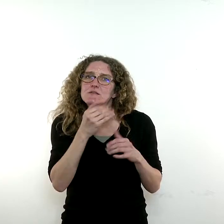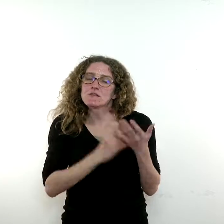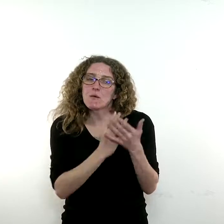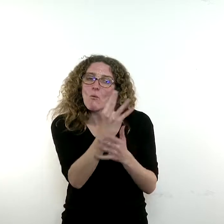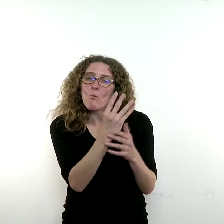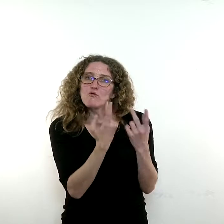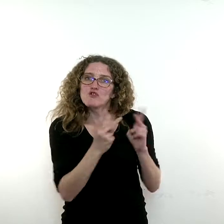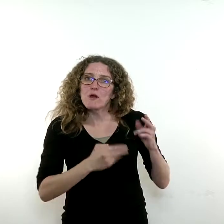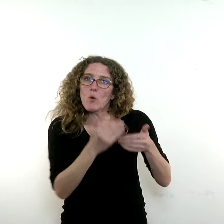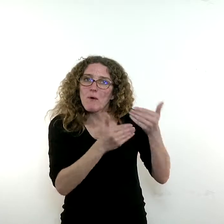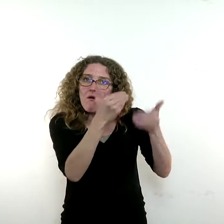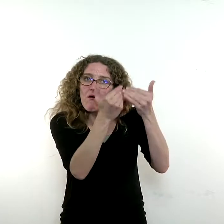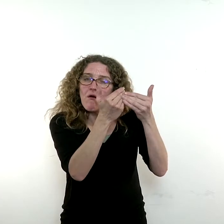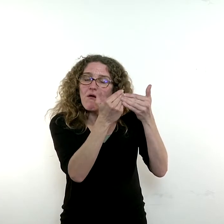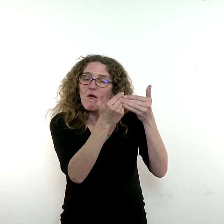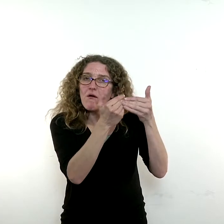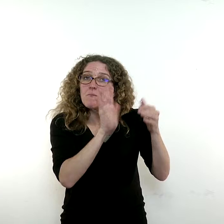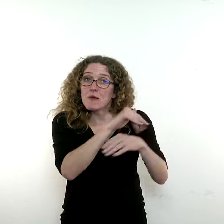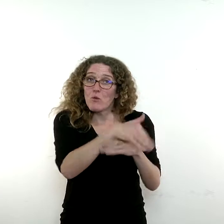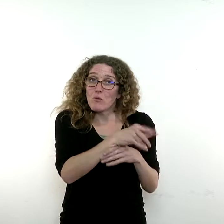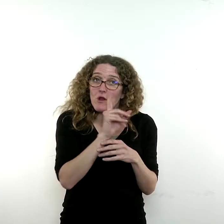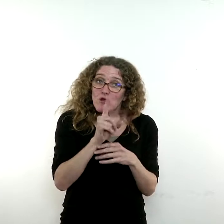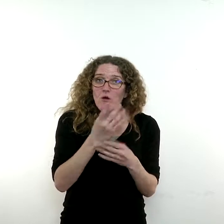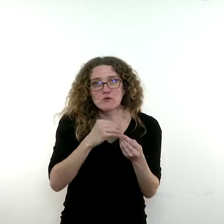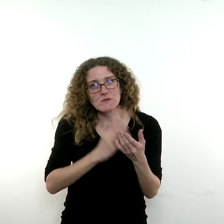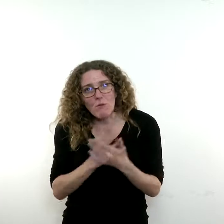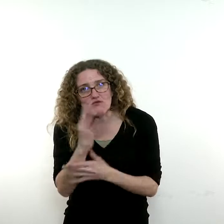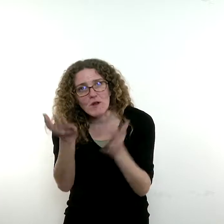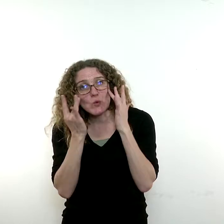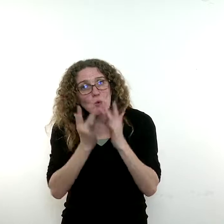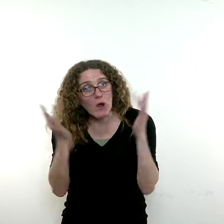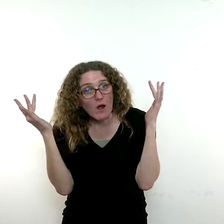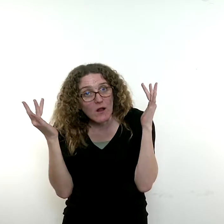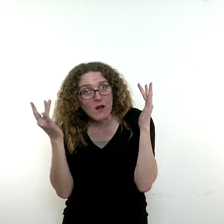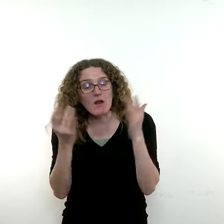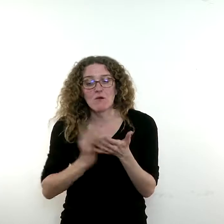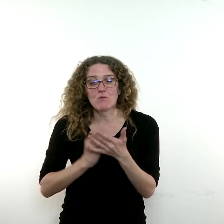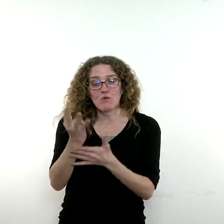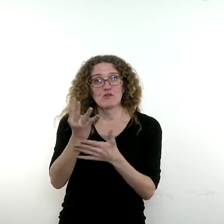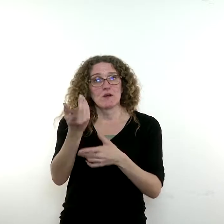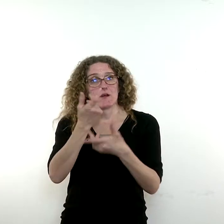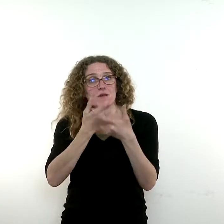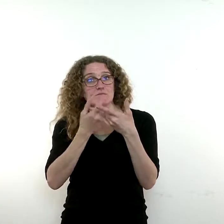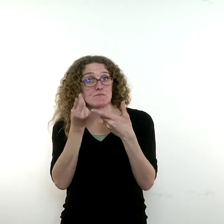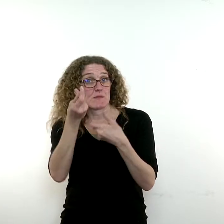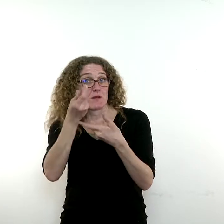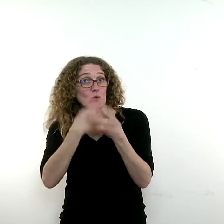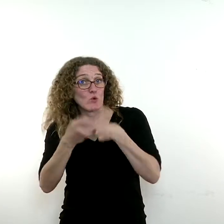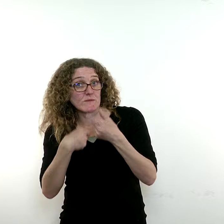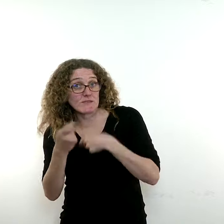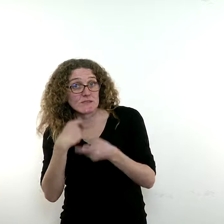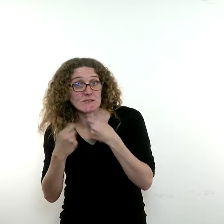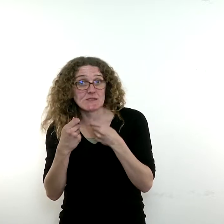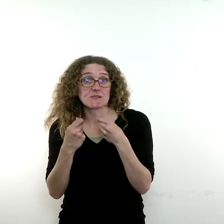ville de Montpellier, également un projet, je dirais, culturel et économique et urbanisme, nous